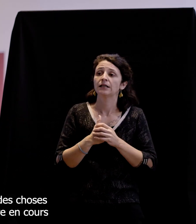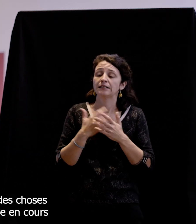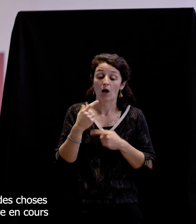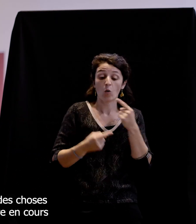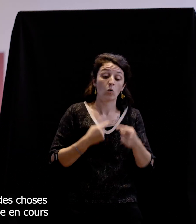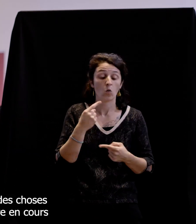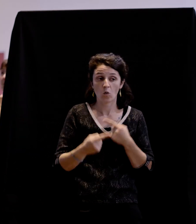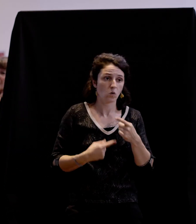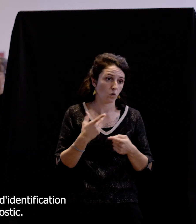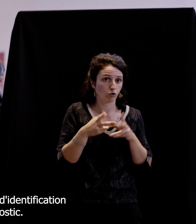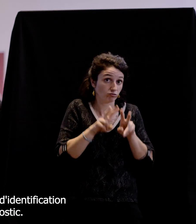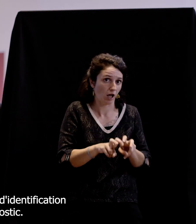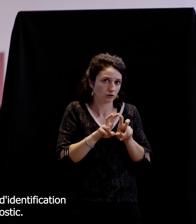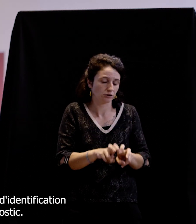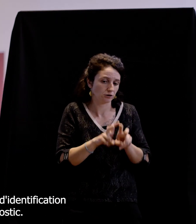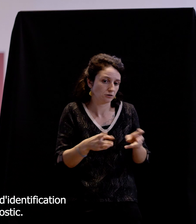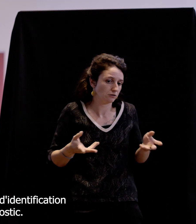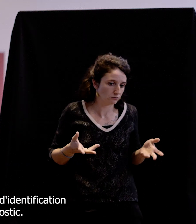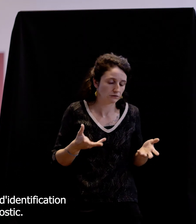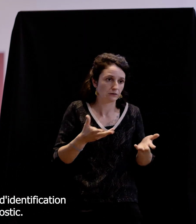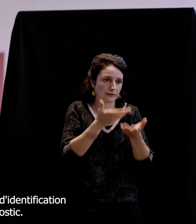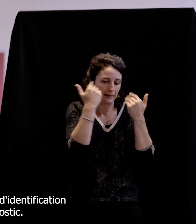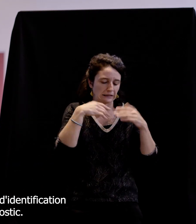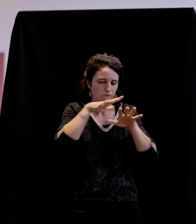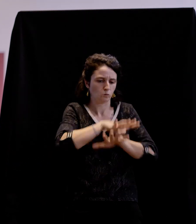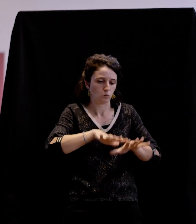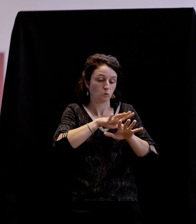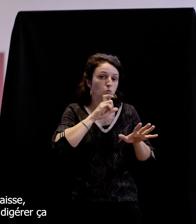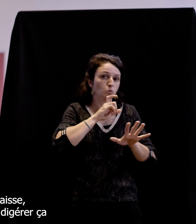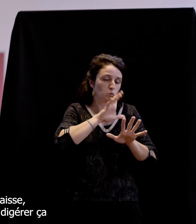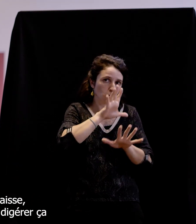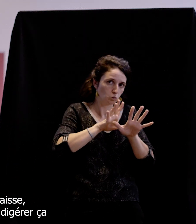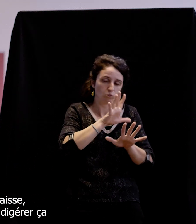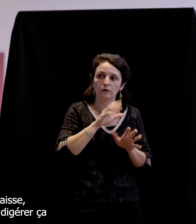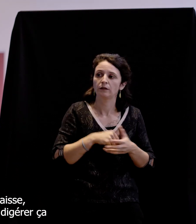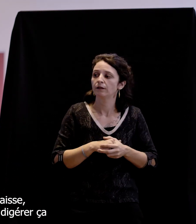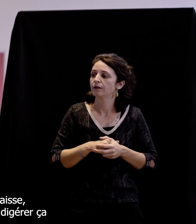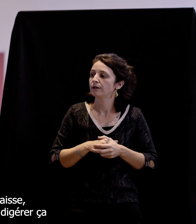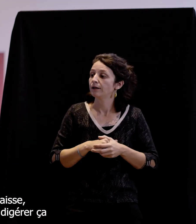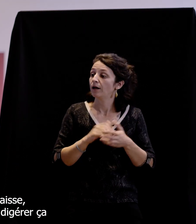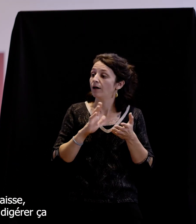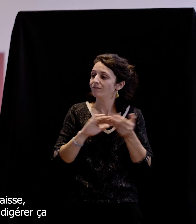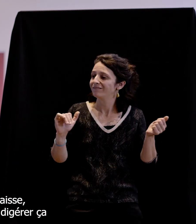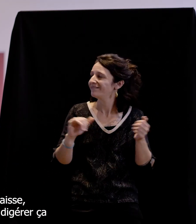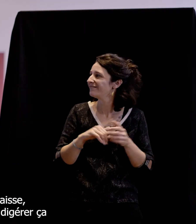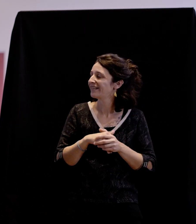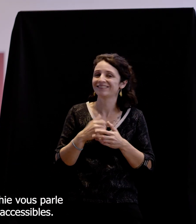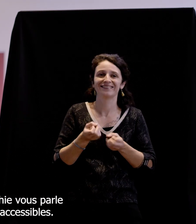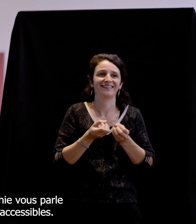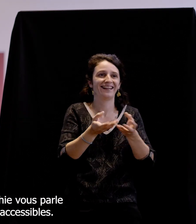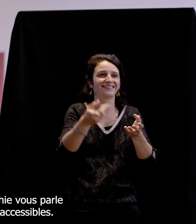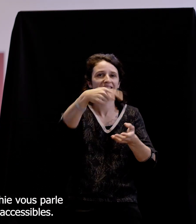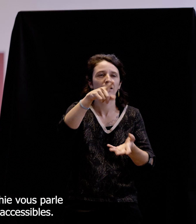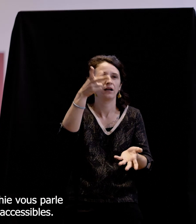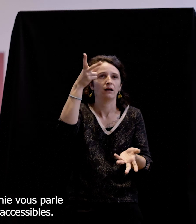sont encore en cours quand on n'a pas d'identification diagnostique. Voilà, je vous laisse digérer ça pendant